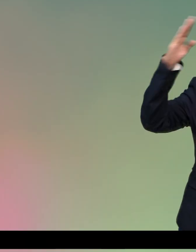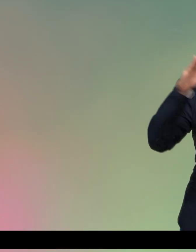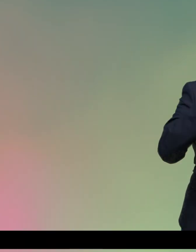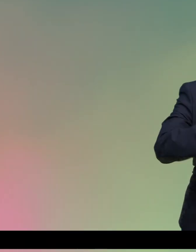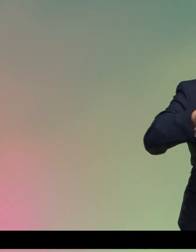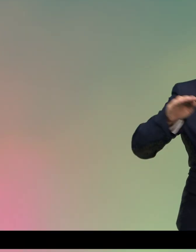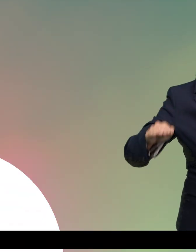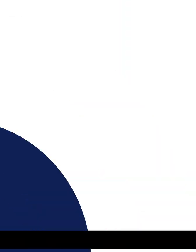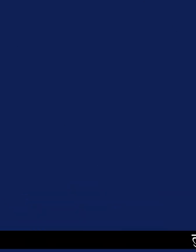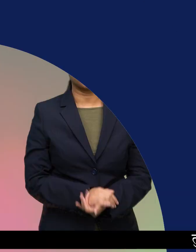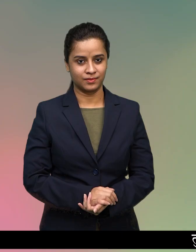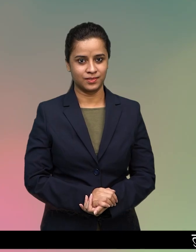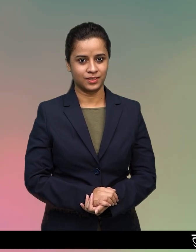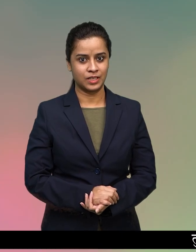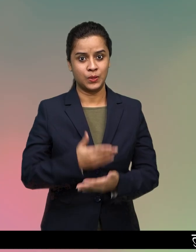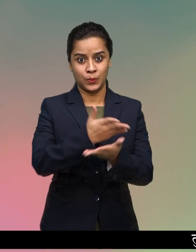मुलांनो, तुम्हाला खेळायला,